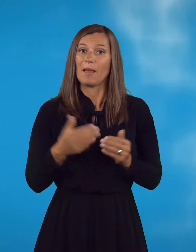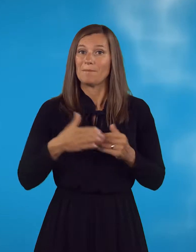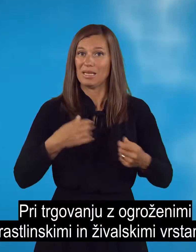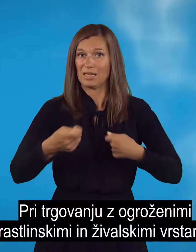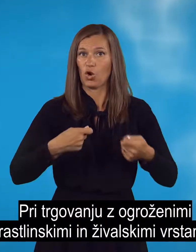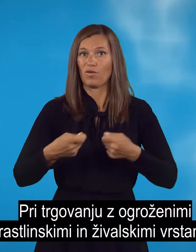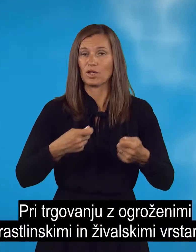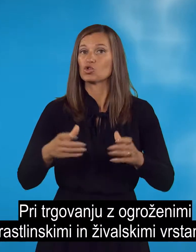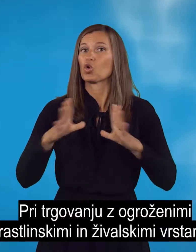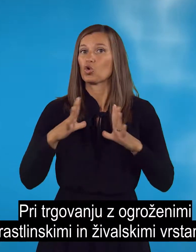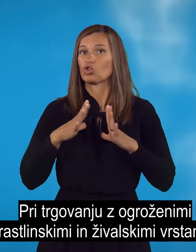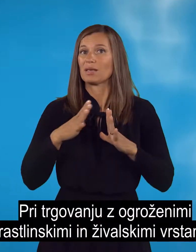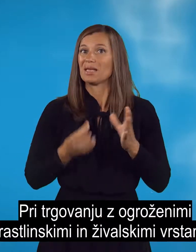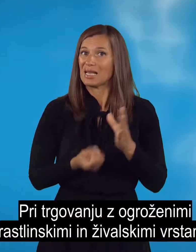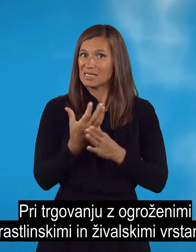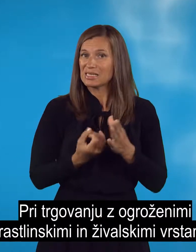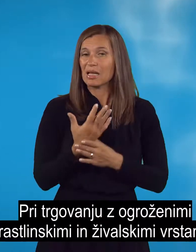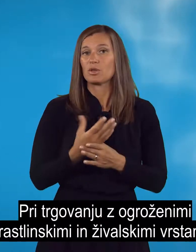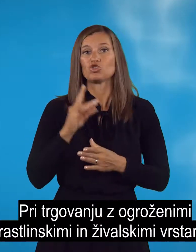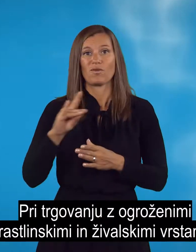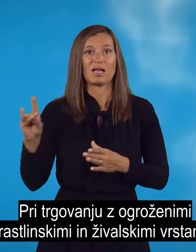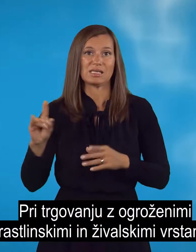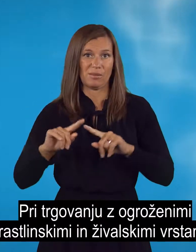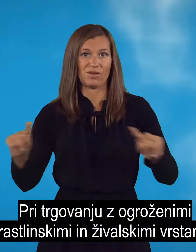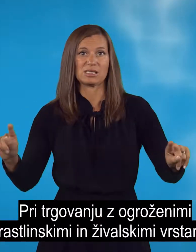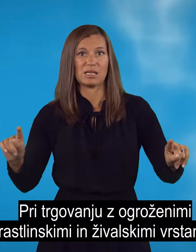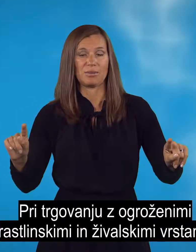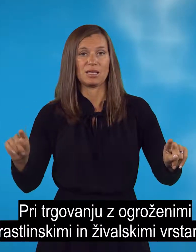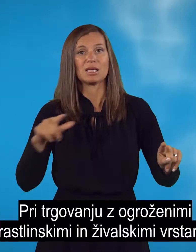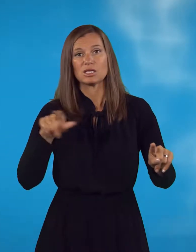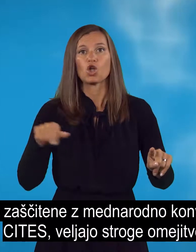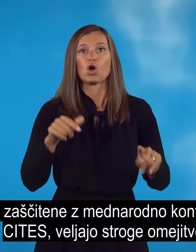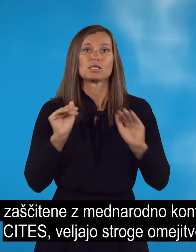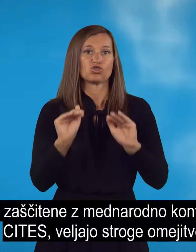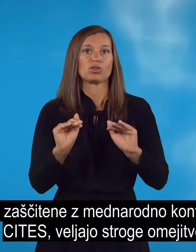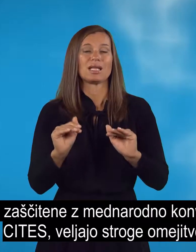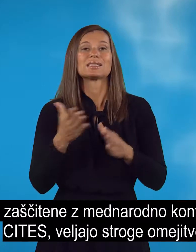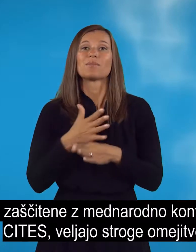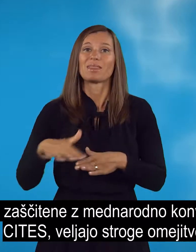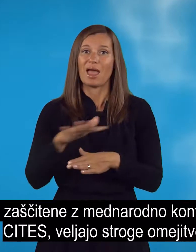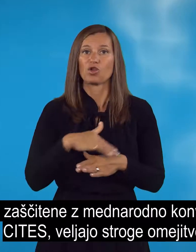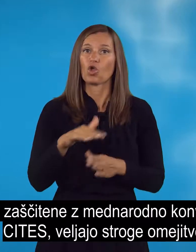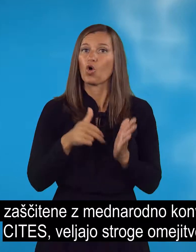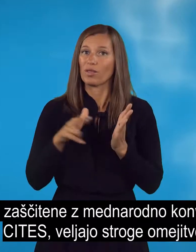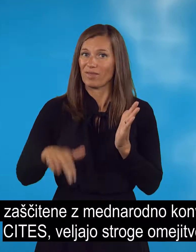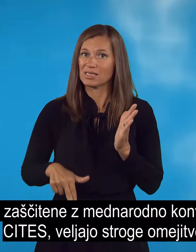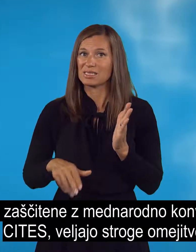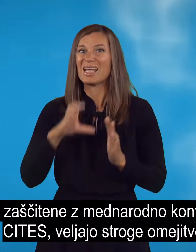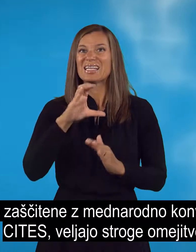Pri trgovanju z ogroženimi rastlinskimi in živalskimi vrstami, ki so zaščitene z mednarodno konvencijo